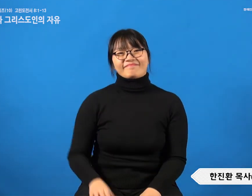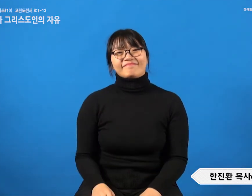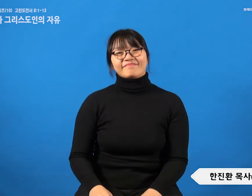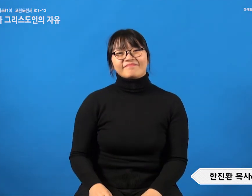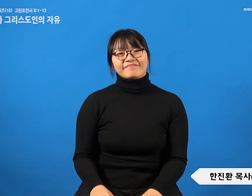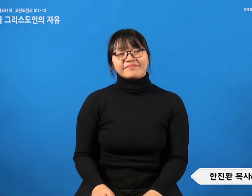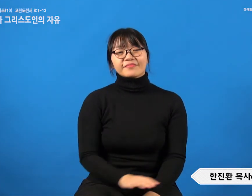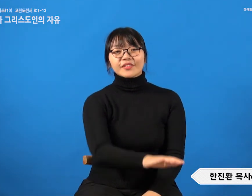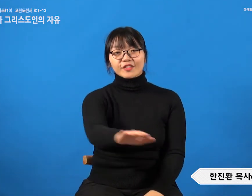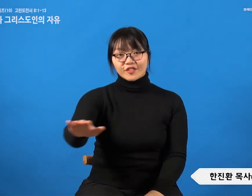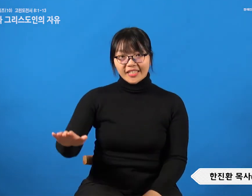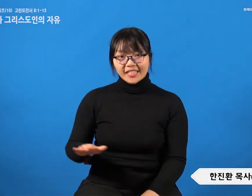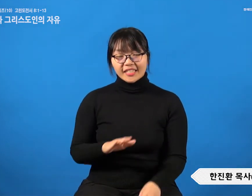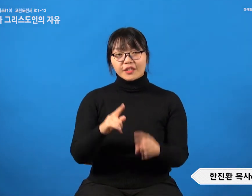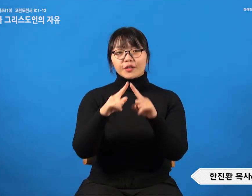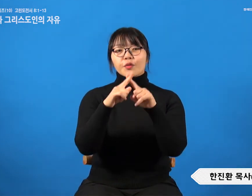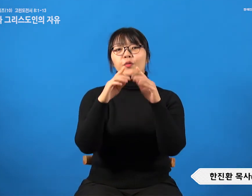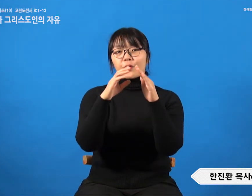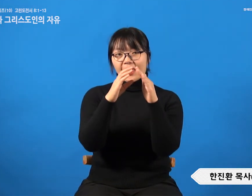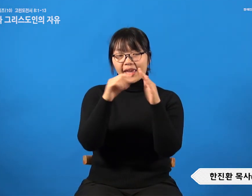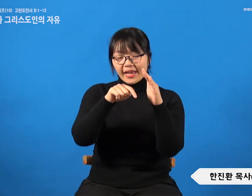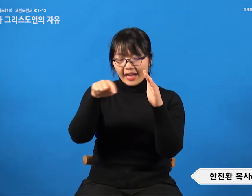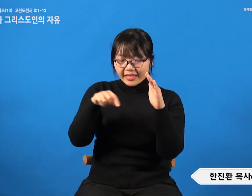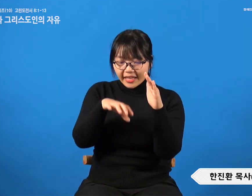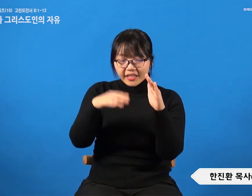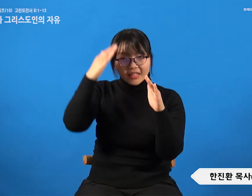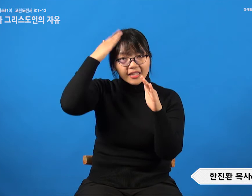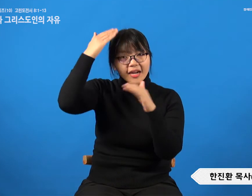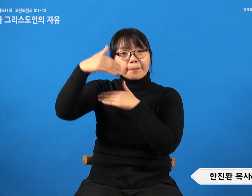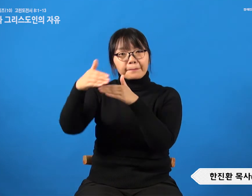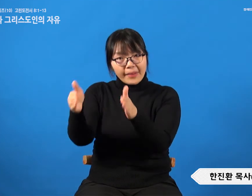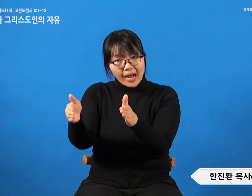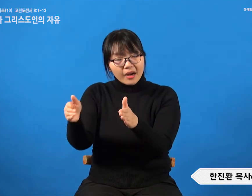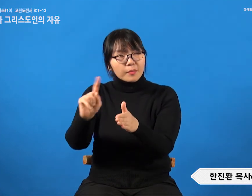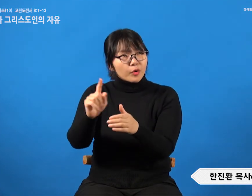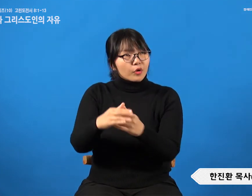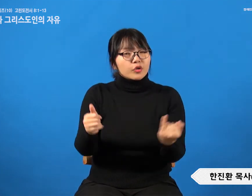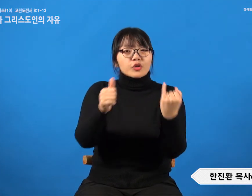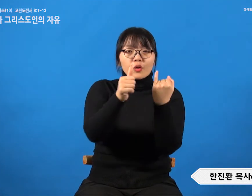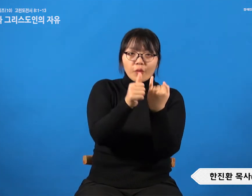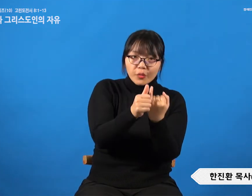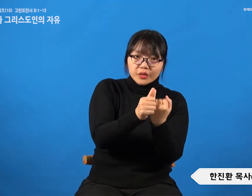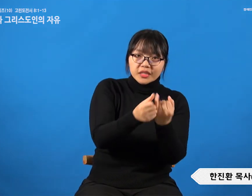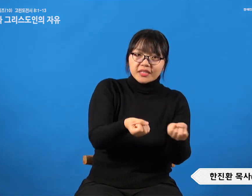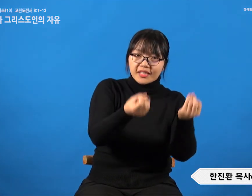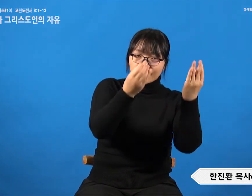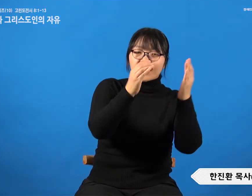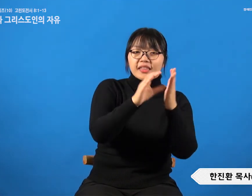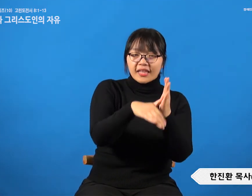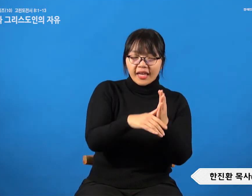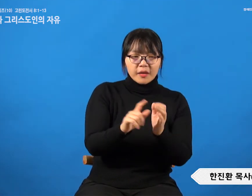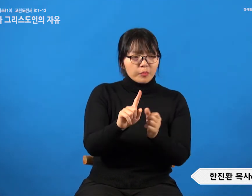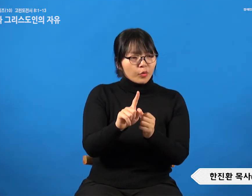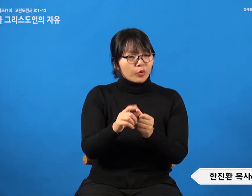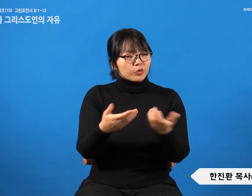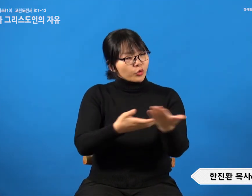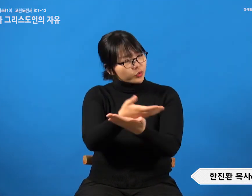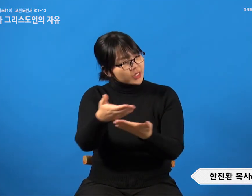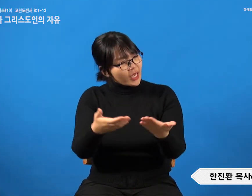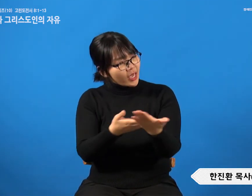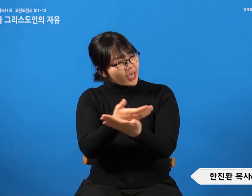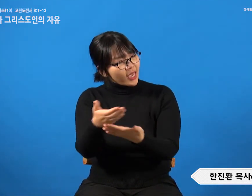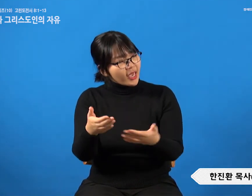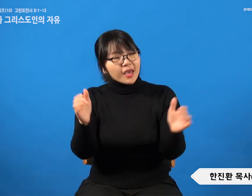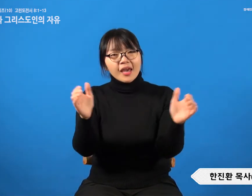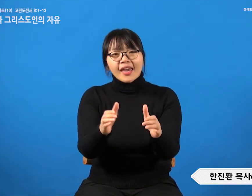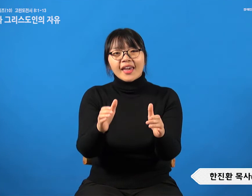우리 교회에서는 다락방 모임이든지 혹은 결혼식 피로연이든지 아니면 무슨 일에 교제하는